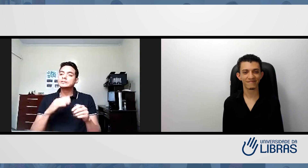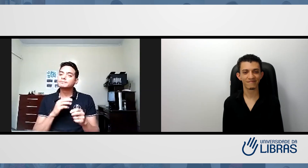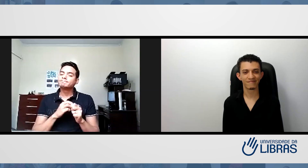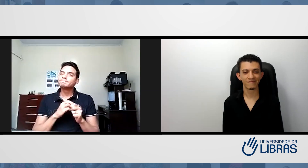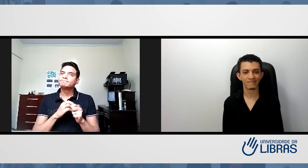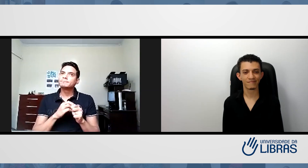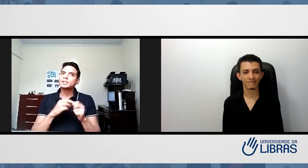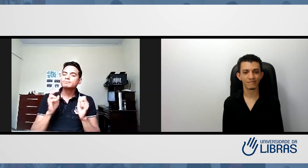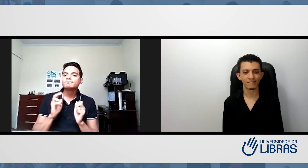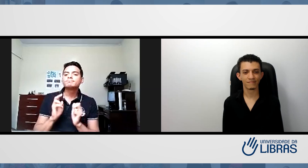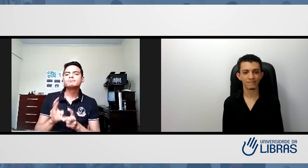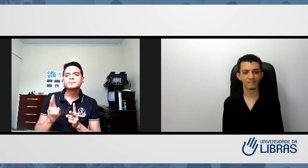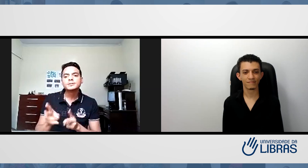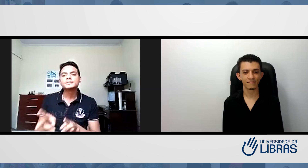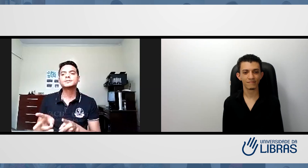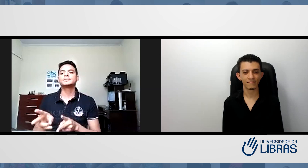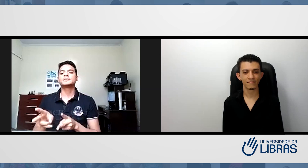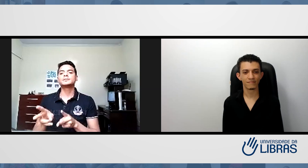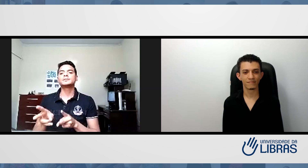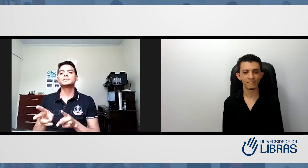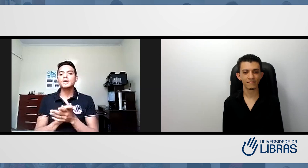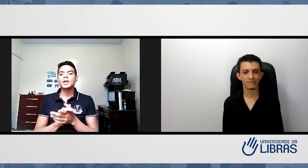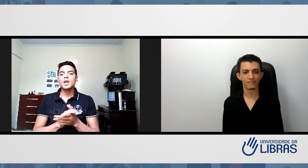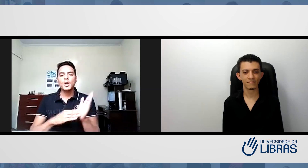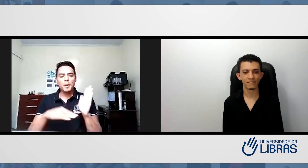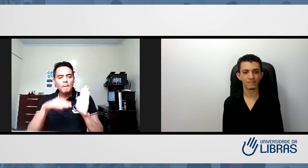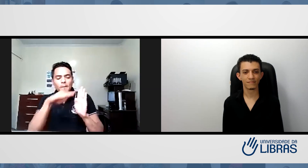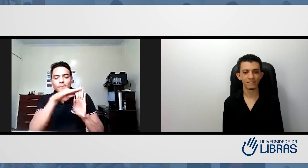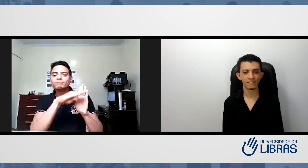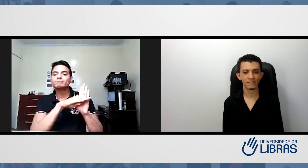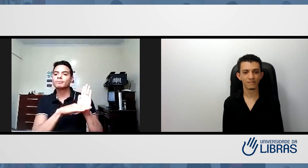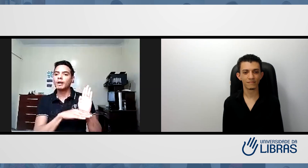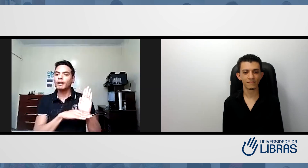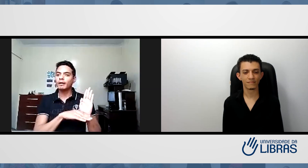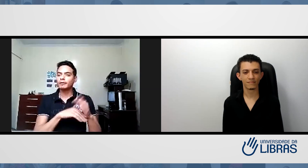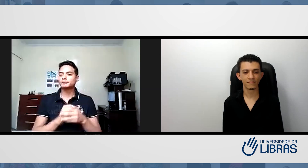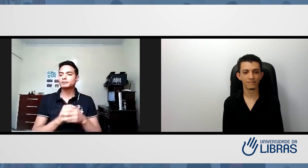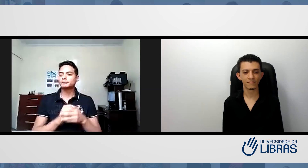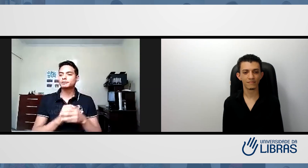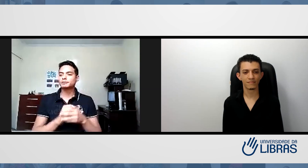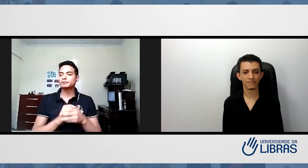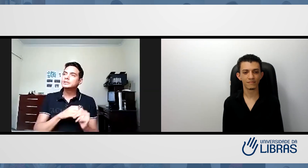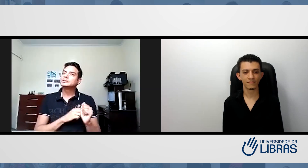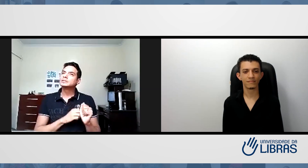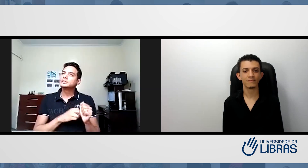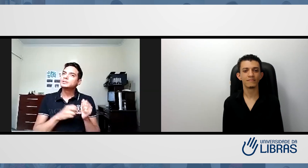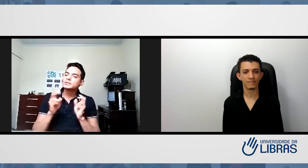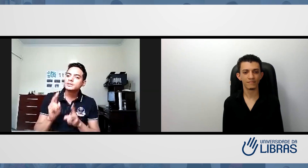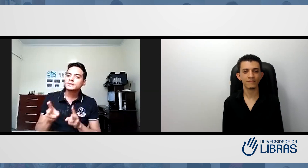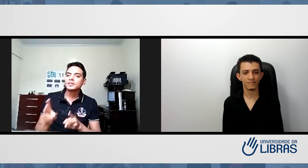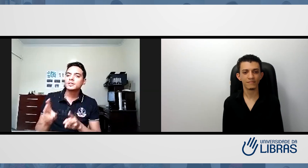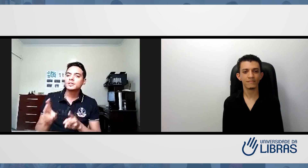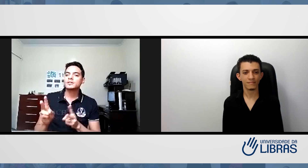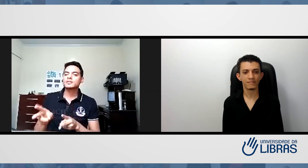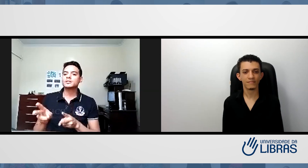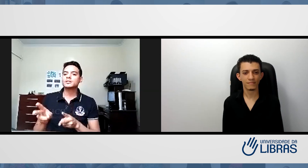foi fazendo o desenho dos sinais, colando na parede, querendo decorar aquilo. Ele já tinha feito uma lista gigante de sinais que ele tinha